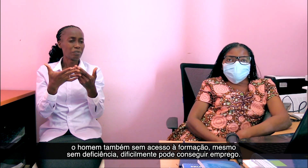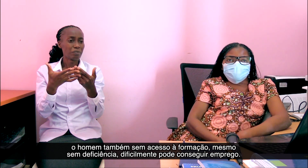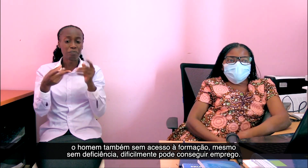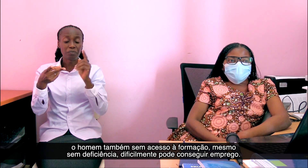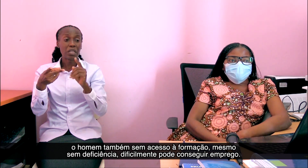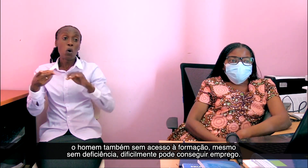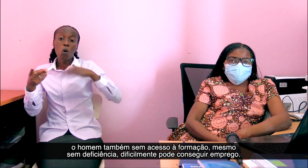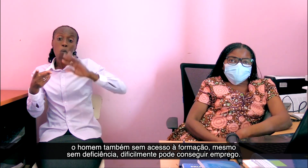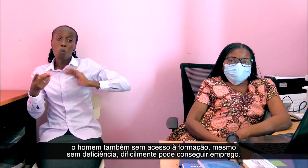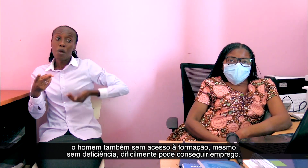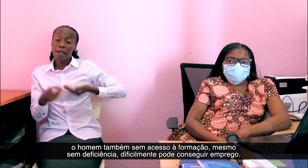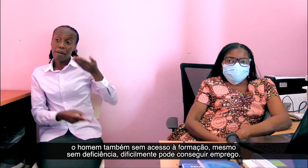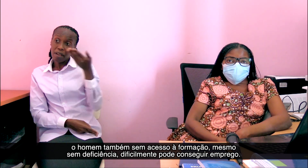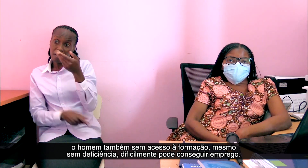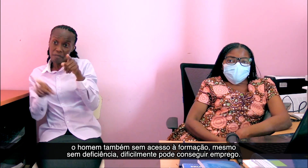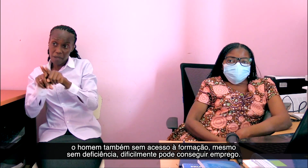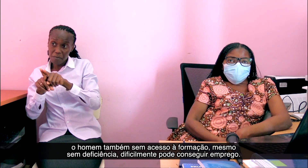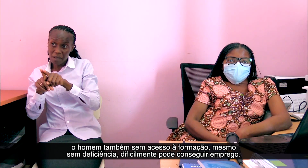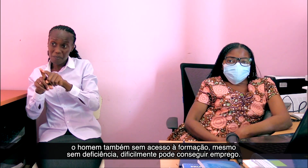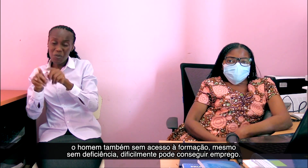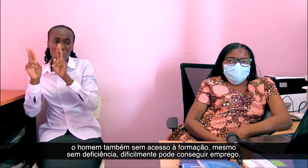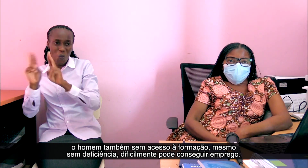deficiência, dificilmente pode conseguir emprego.